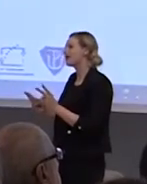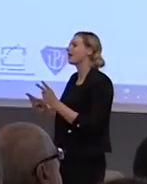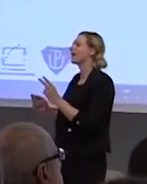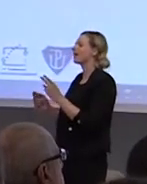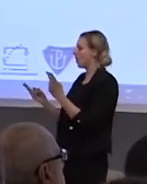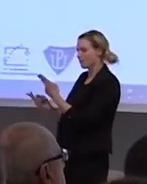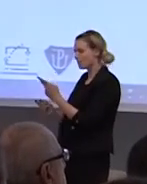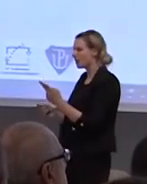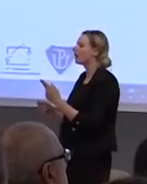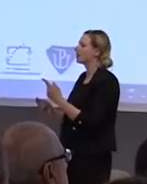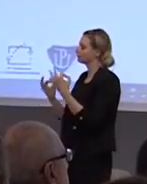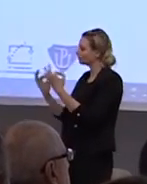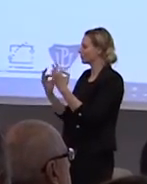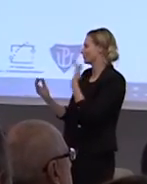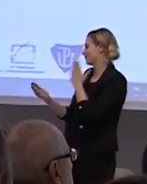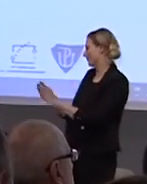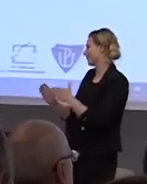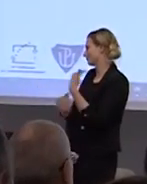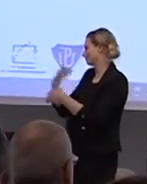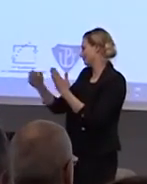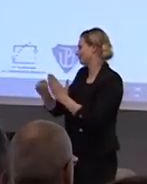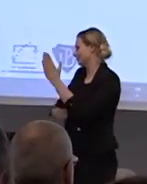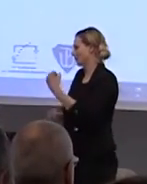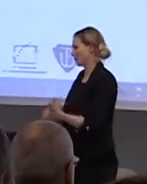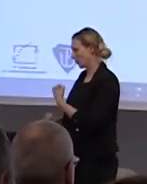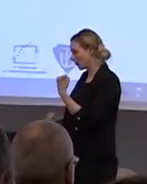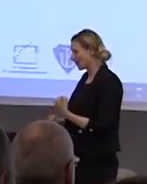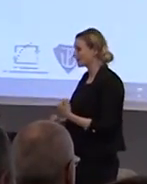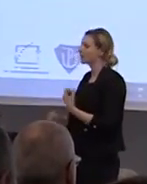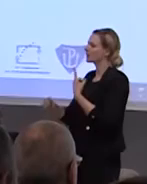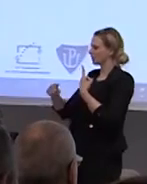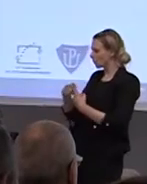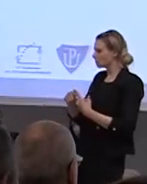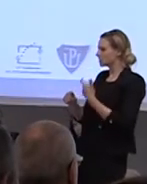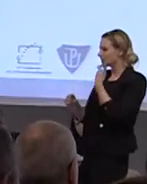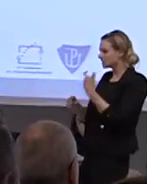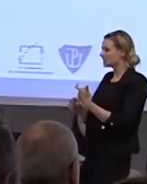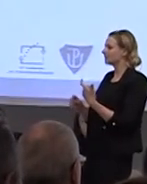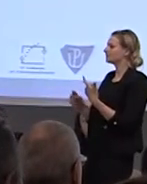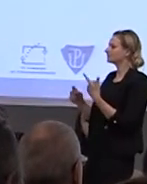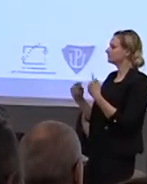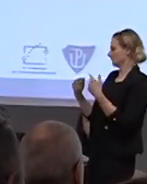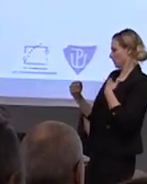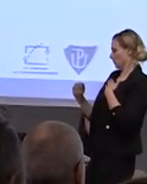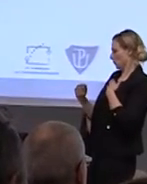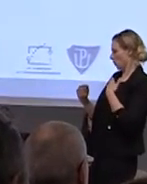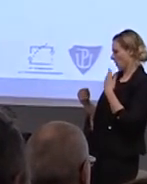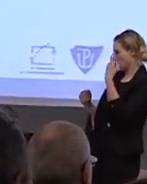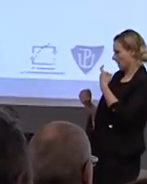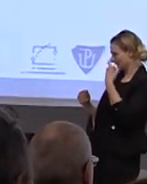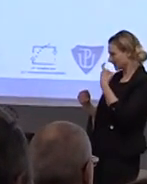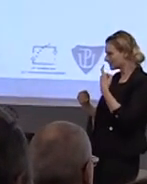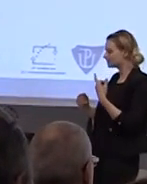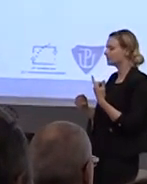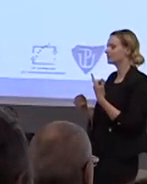way that we can in the future. A za Centrum pro studia inkluzivního vzdělávání bych ráda řekla, že i do budoucna vám budeme přát